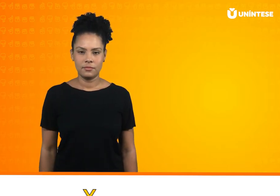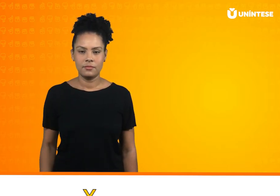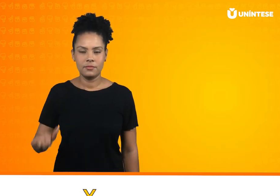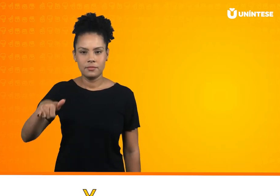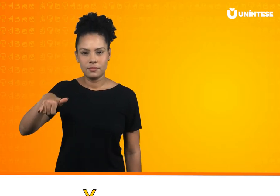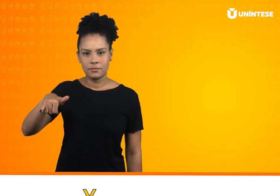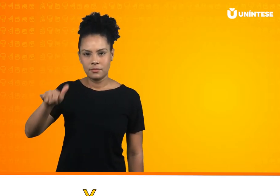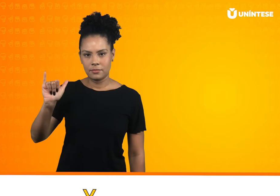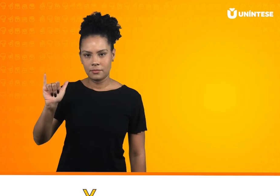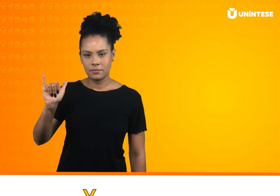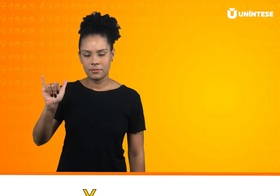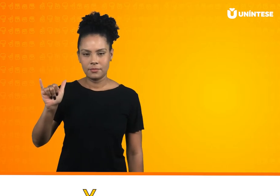Y,